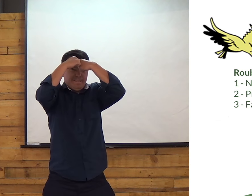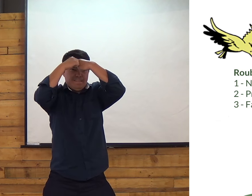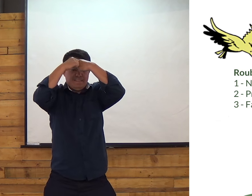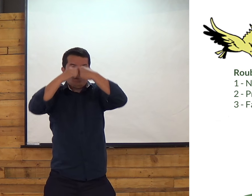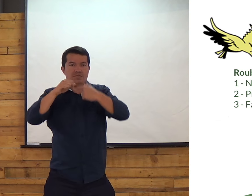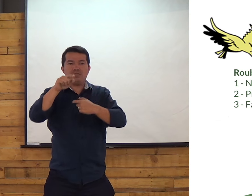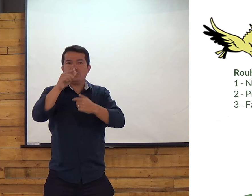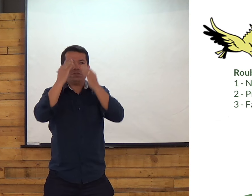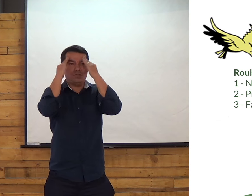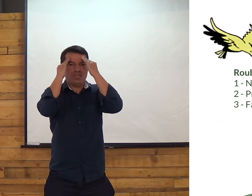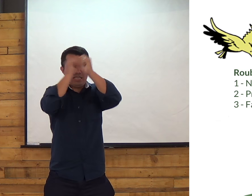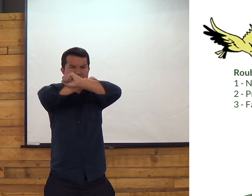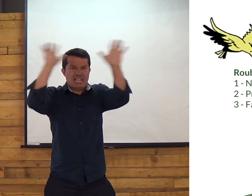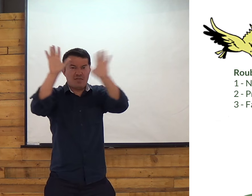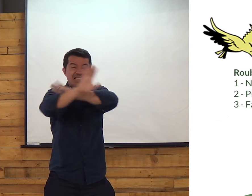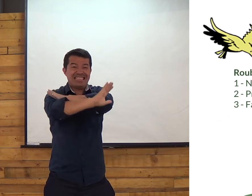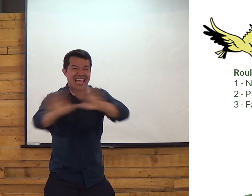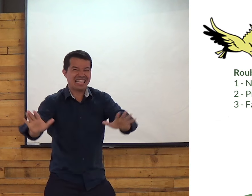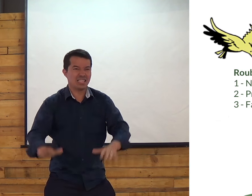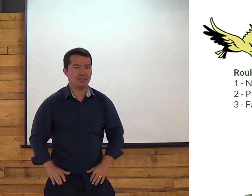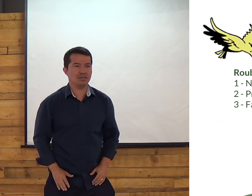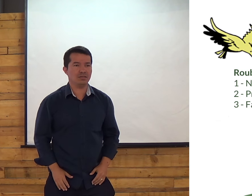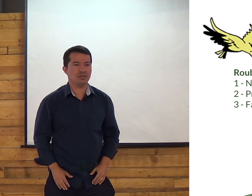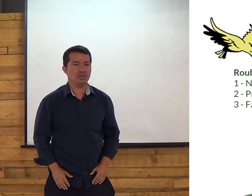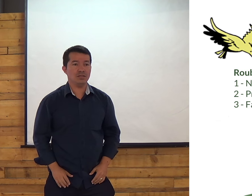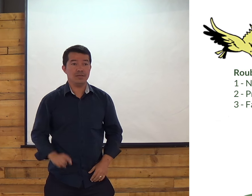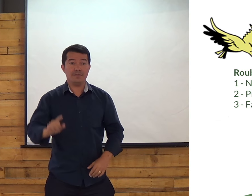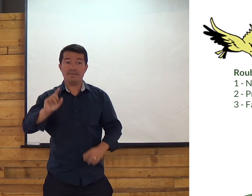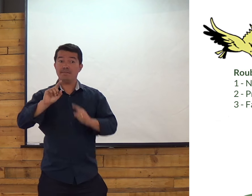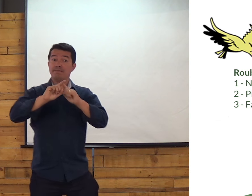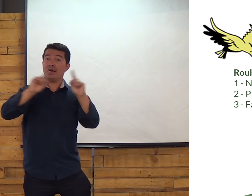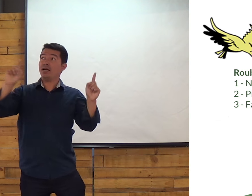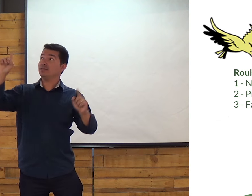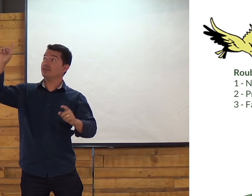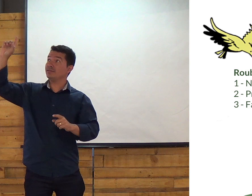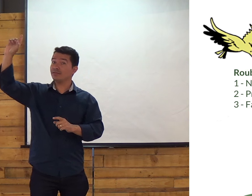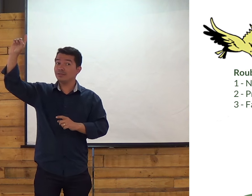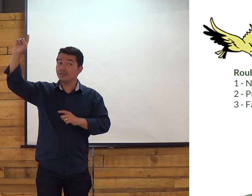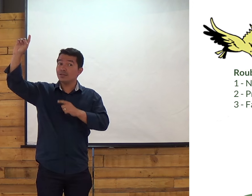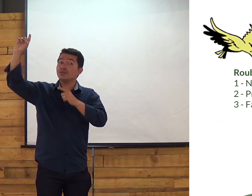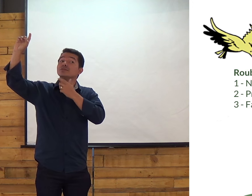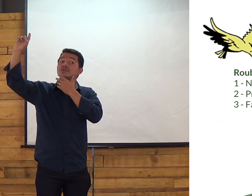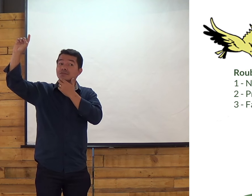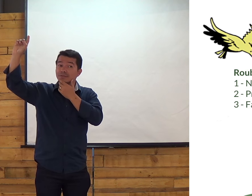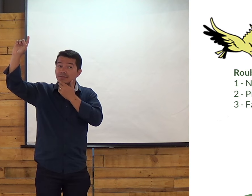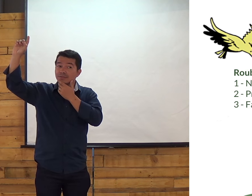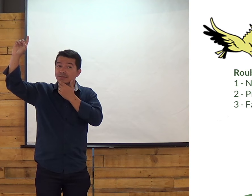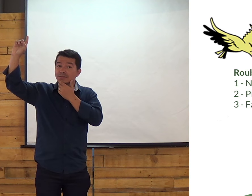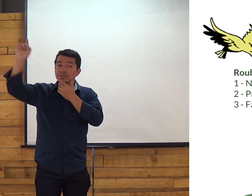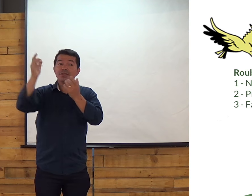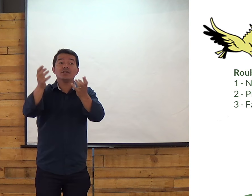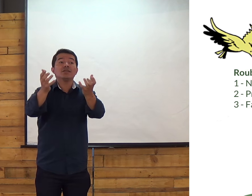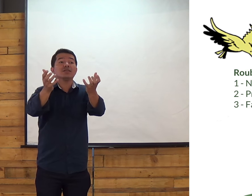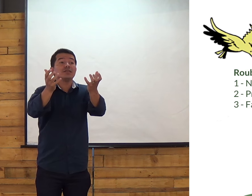atrapalhar, fechar a sua mente, não quer que você tenha clareza. Mas Deus quer o